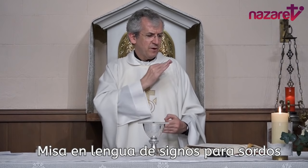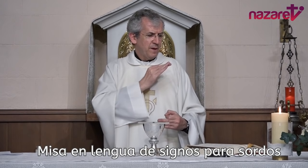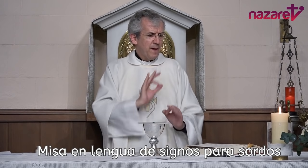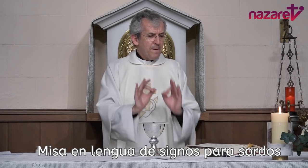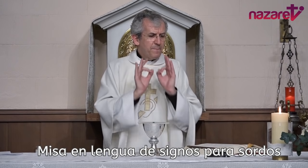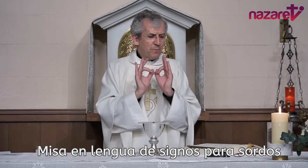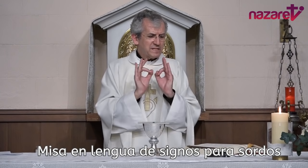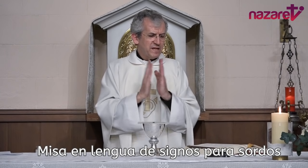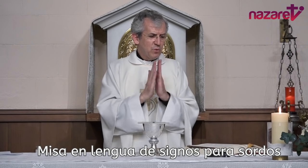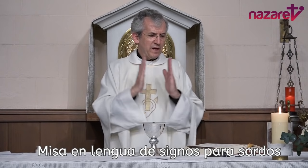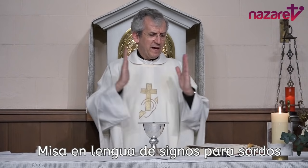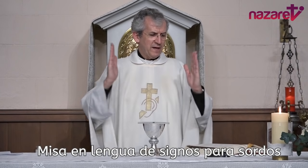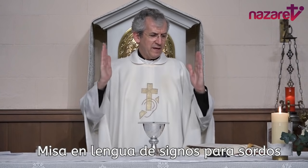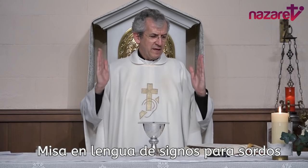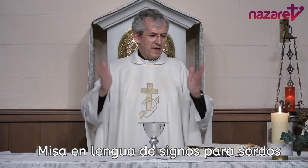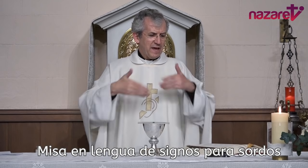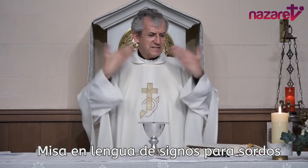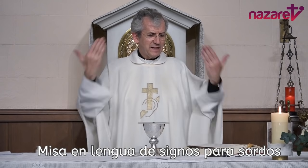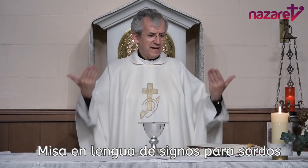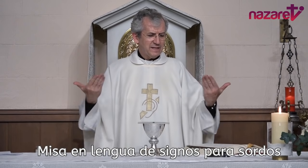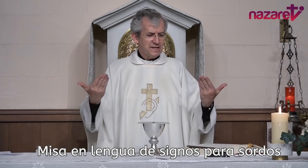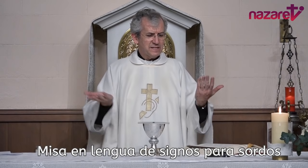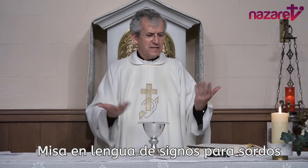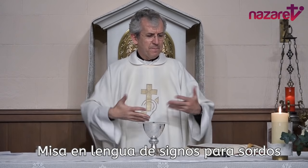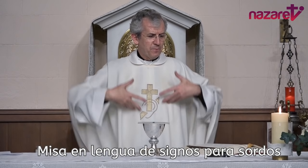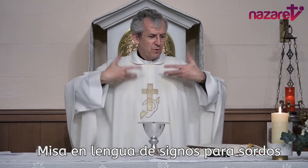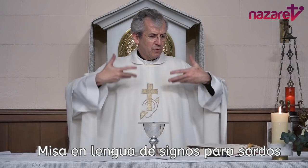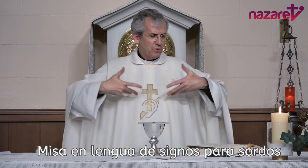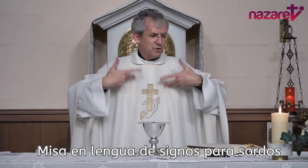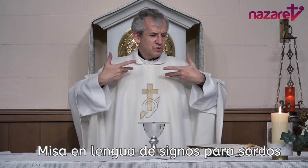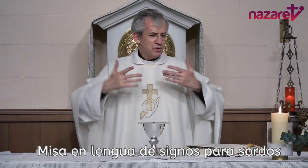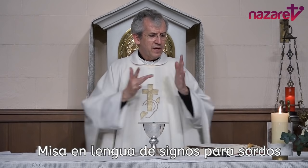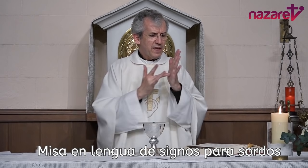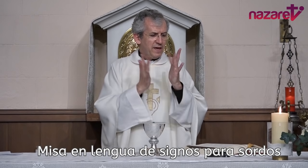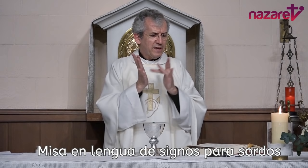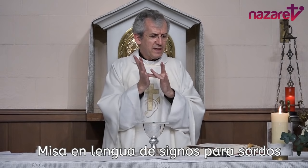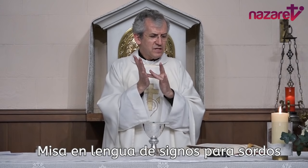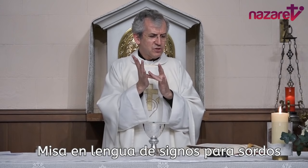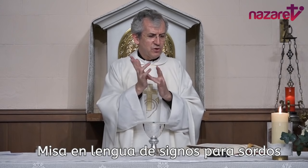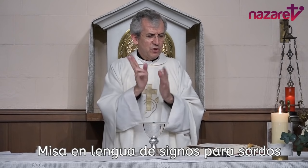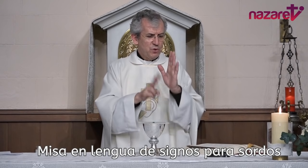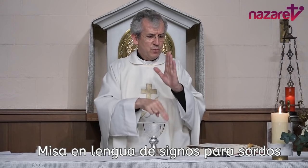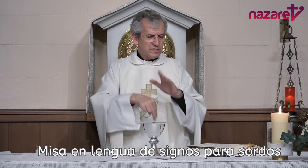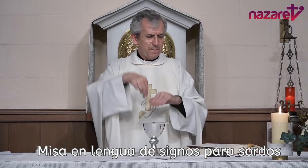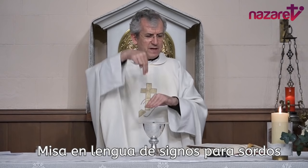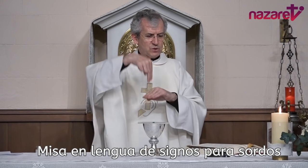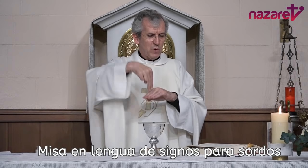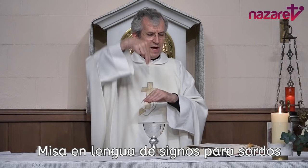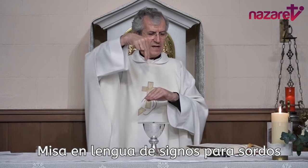Señor, pero más que nunca exaltarte en este tiempo glorioso en que Cristo, nuestra Pascua, ha